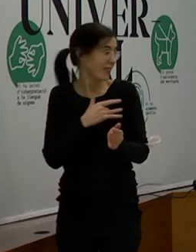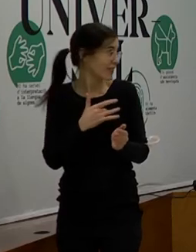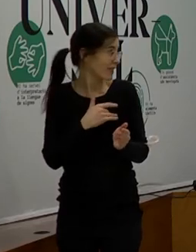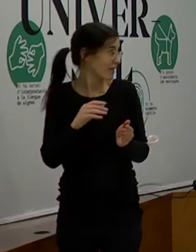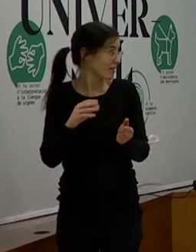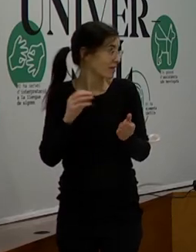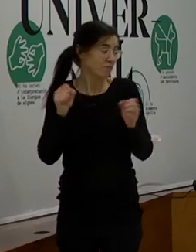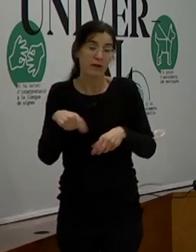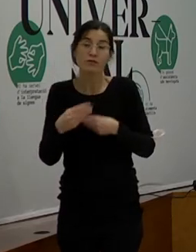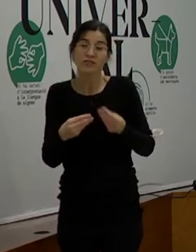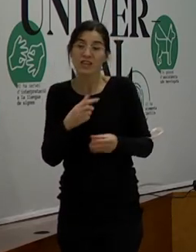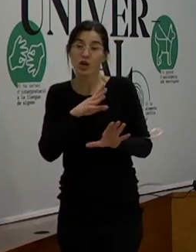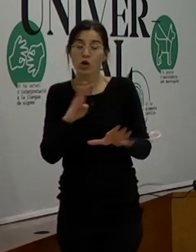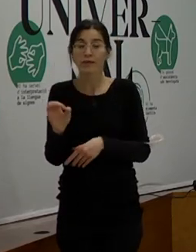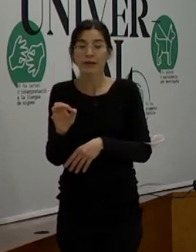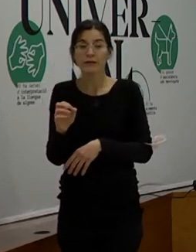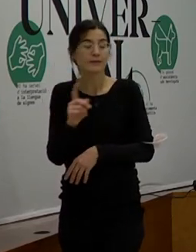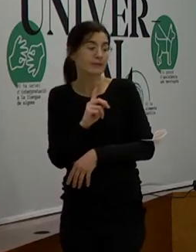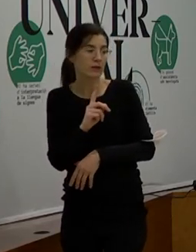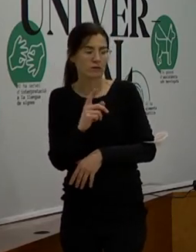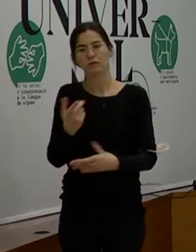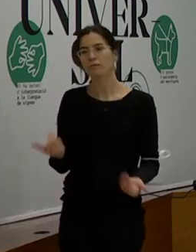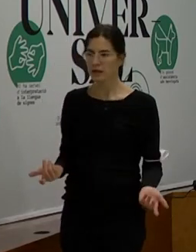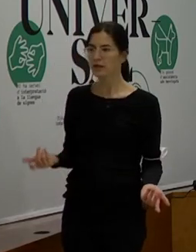90 m. No, chico.